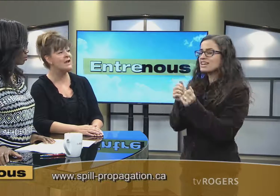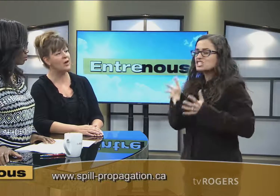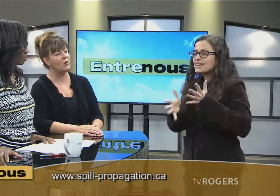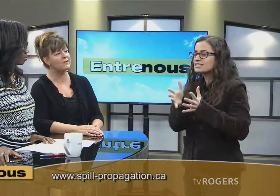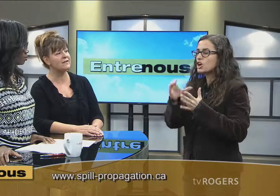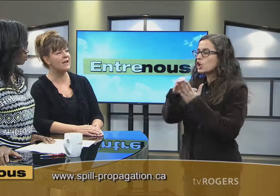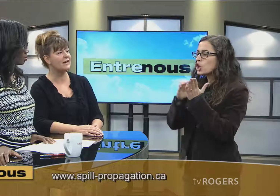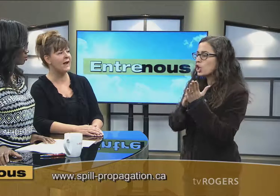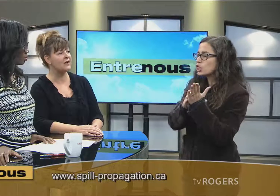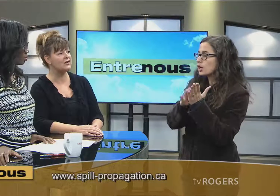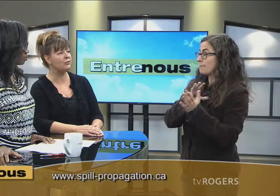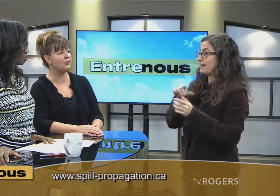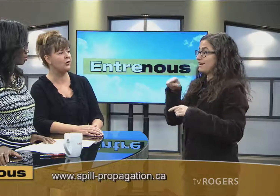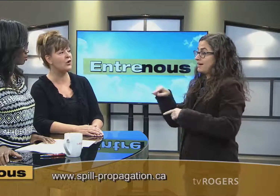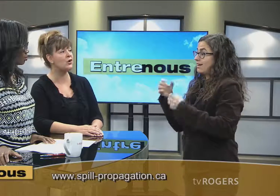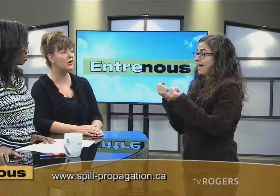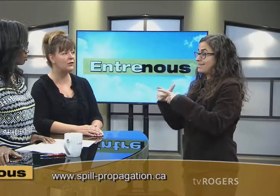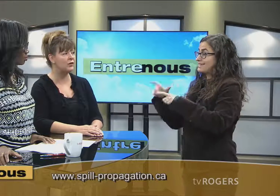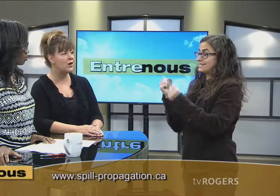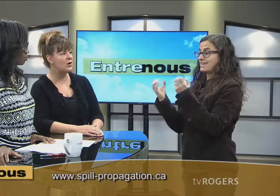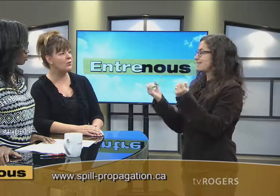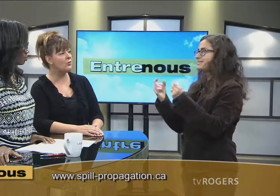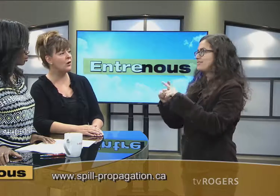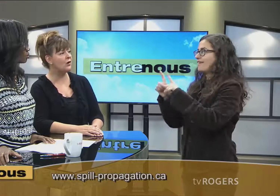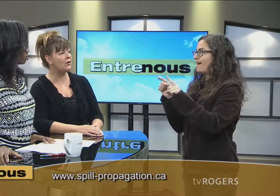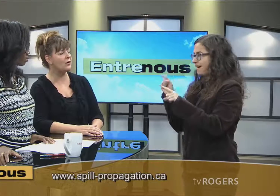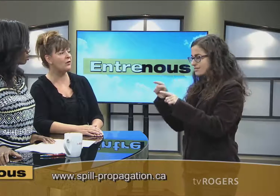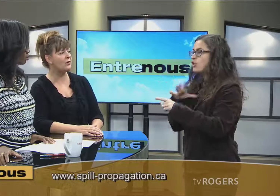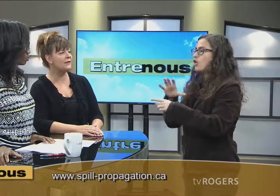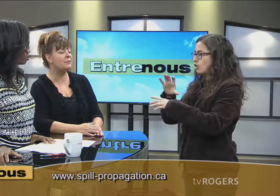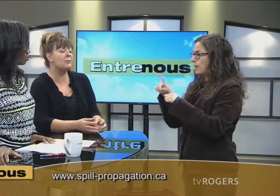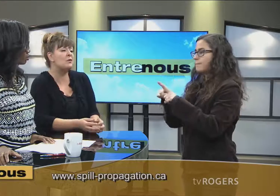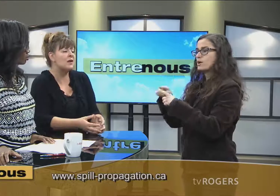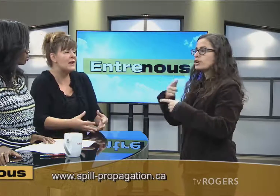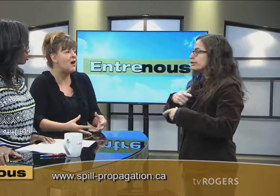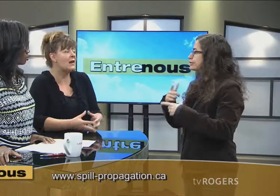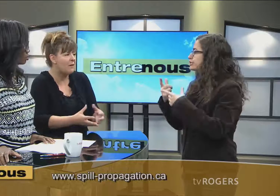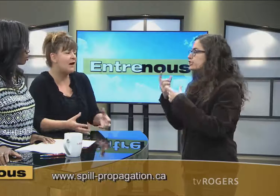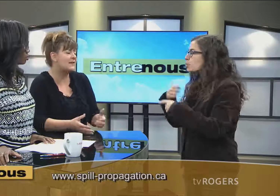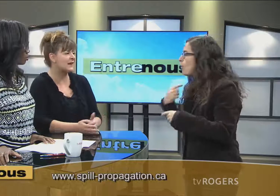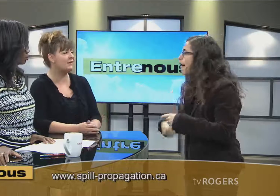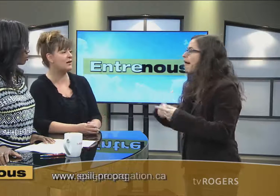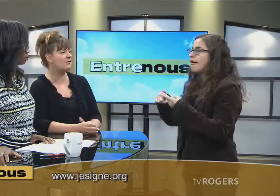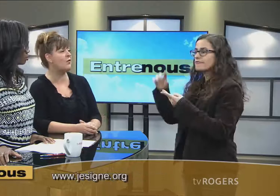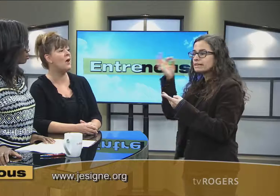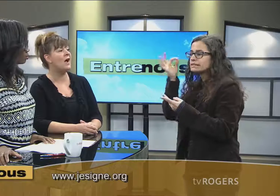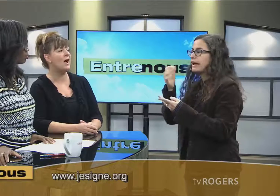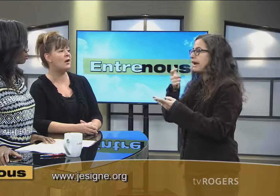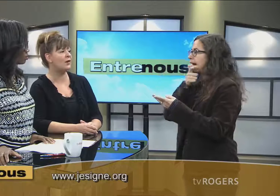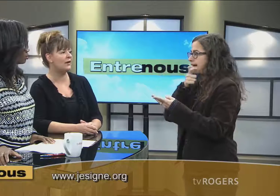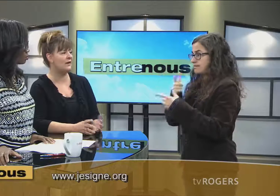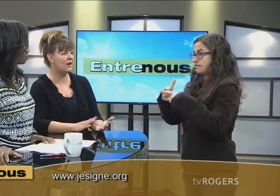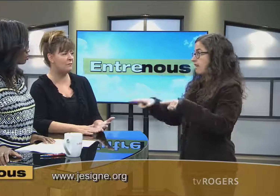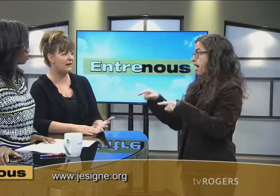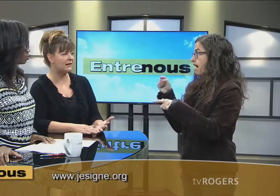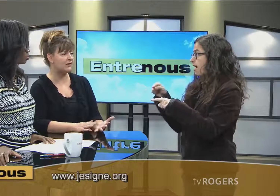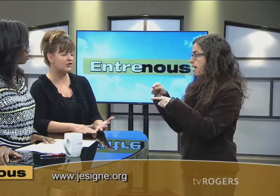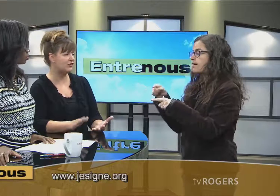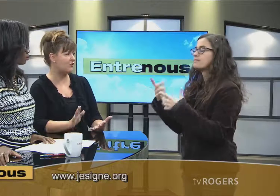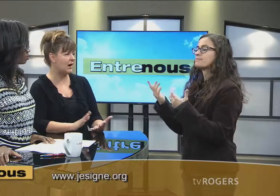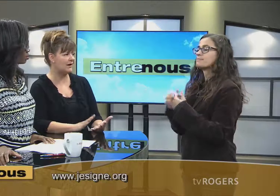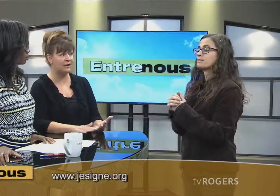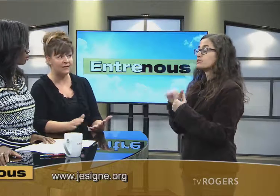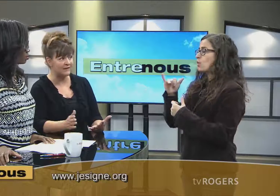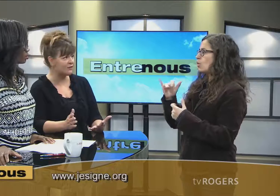syntaxe. Quand on dit langage, c'est plus un code ou c'est pas une langue à part entière dans le fond. Alors, les langues parlées,